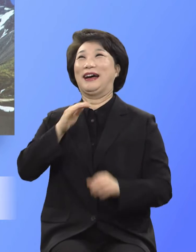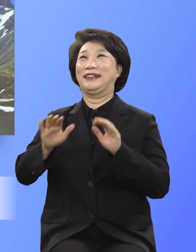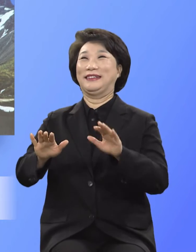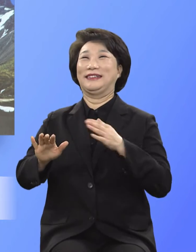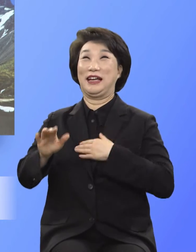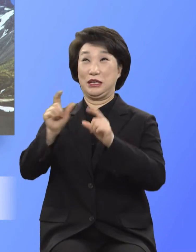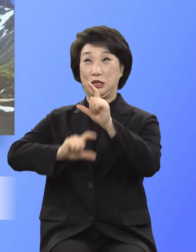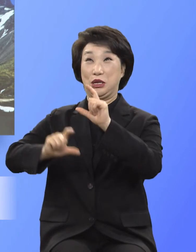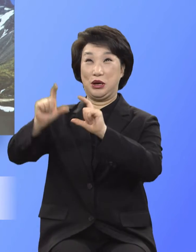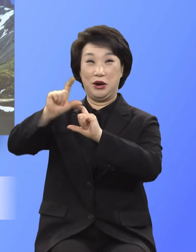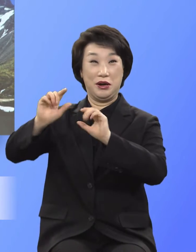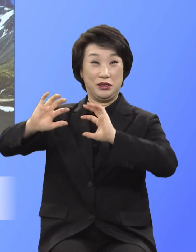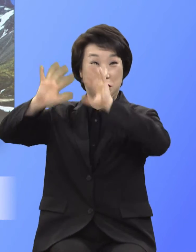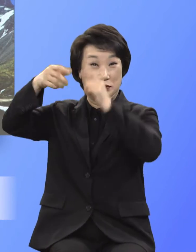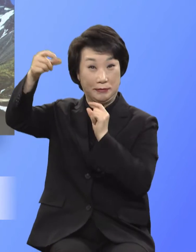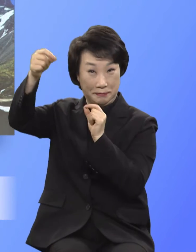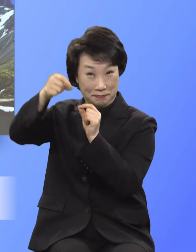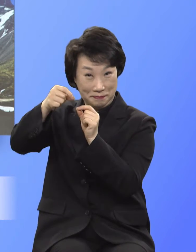천국이